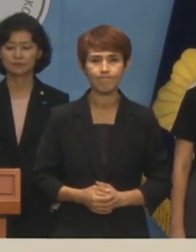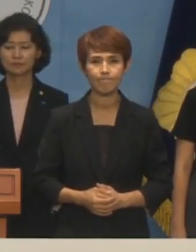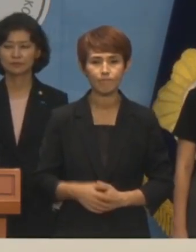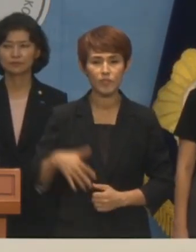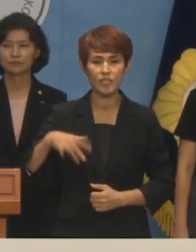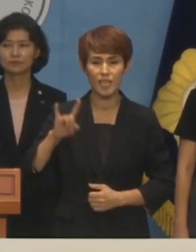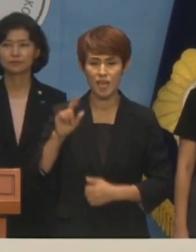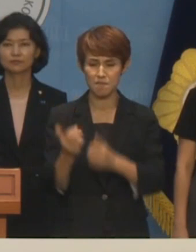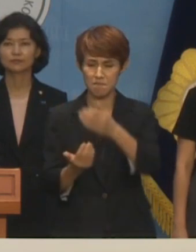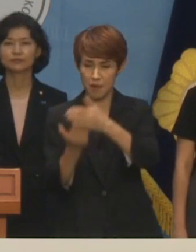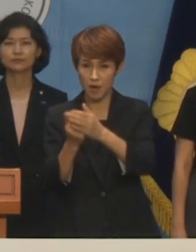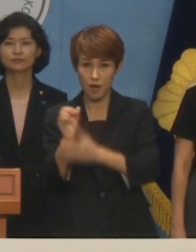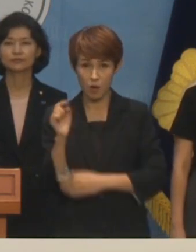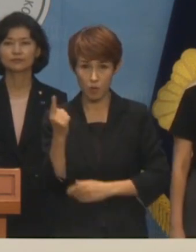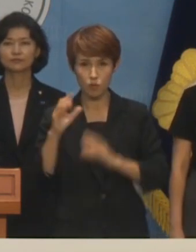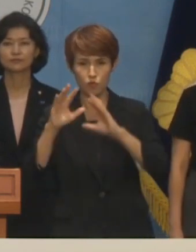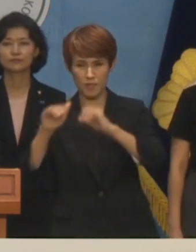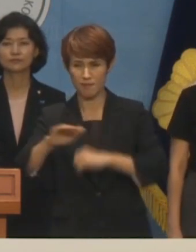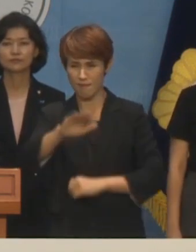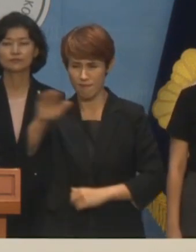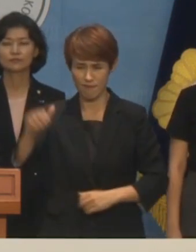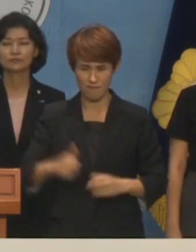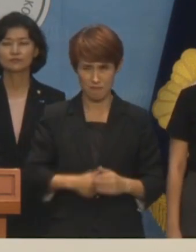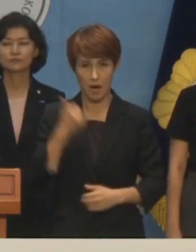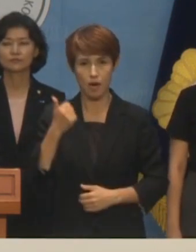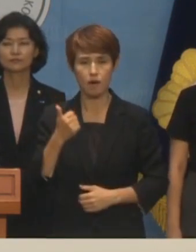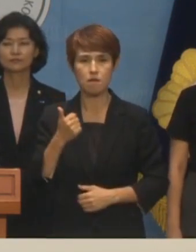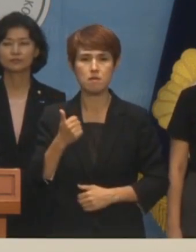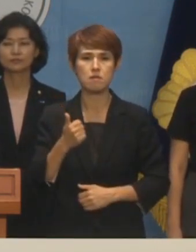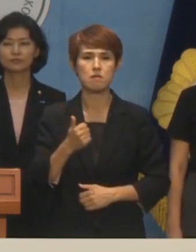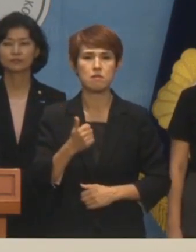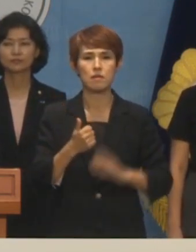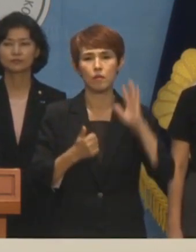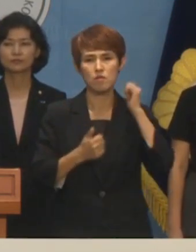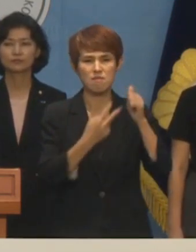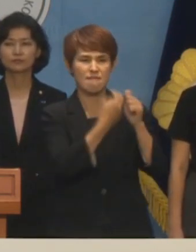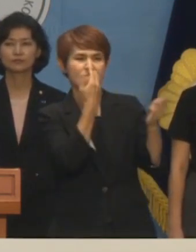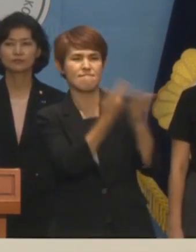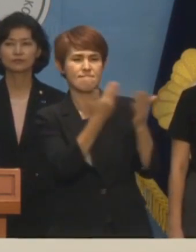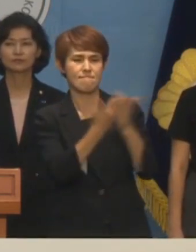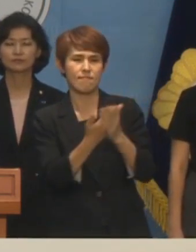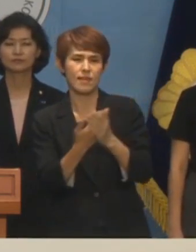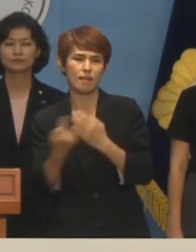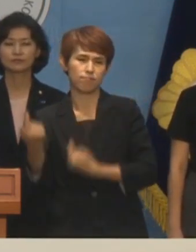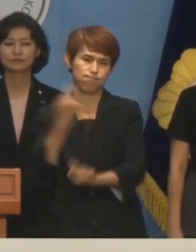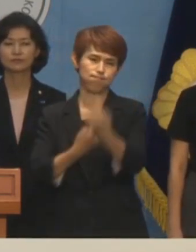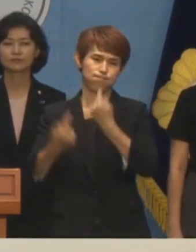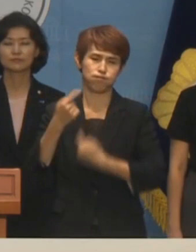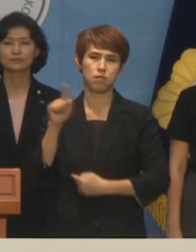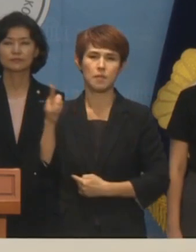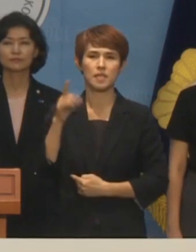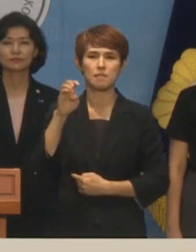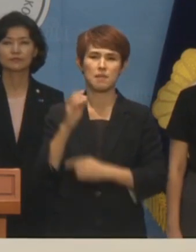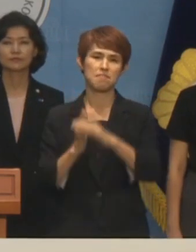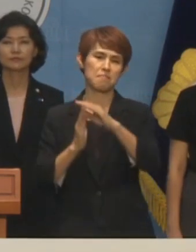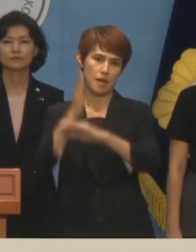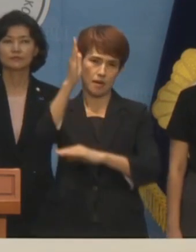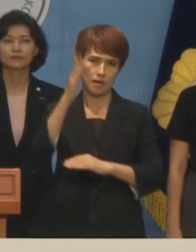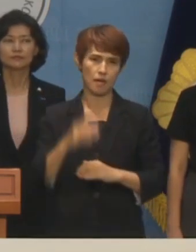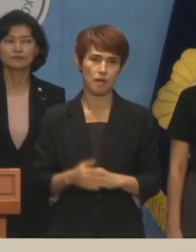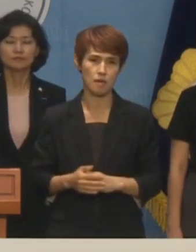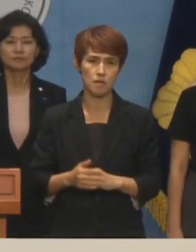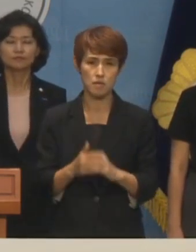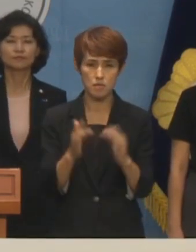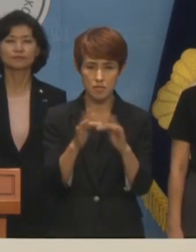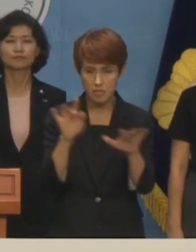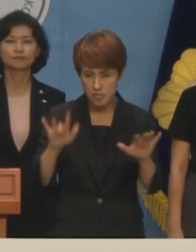최해병 사건으로 시작된 국민의 분노는 140만이 넘는 탄핵 청원으로 이어졌다. 4시간 가까운 대기 시간에도